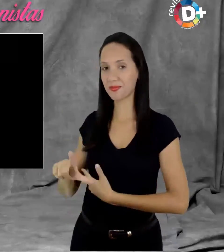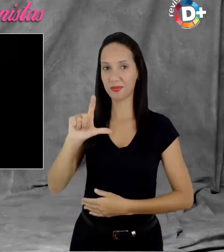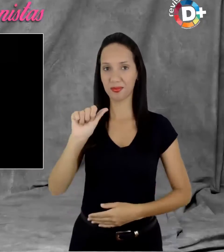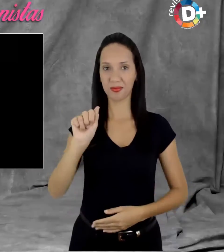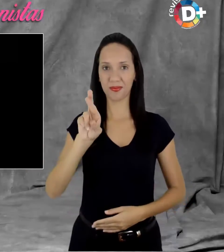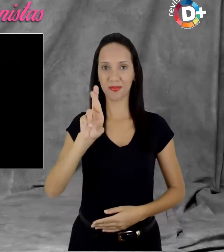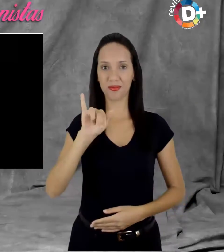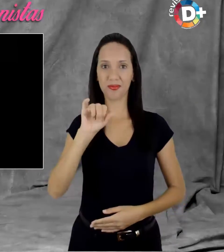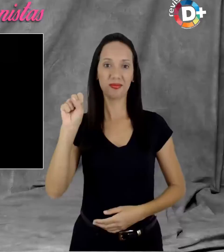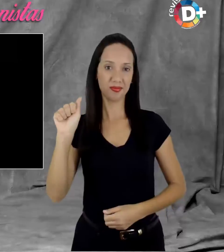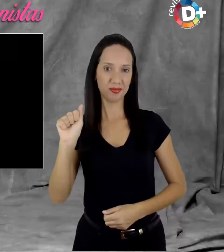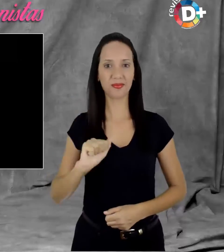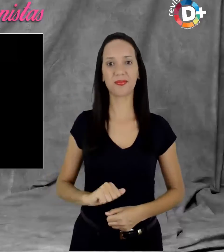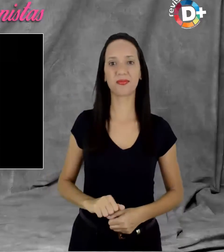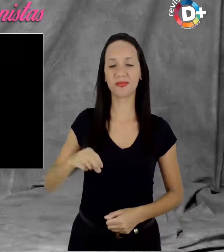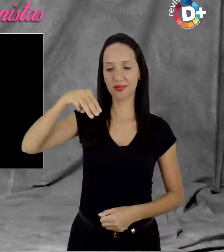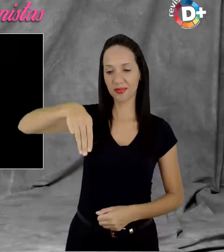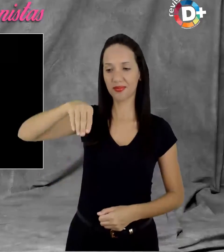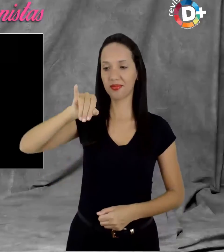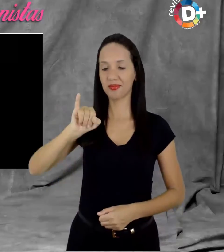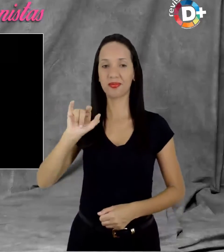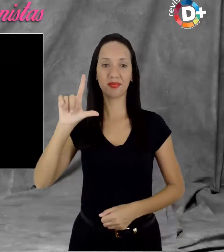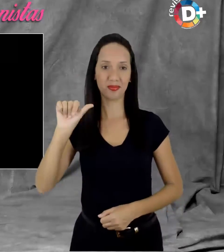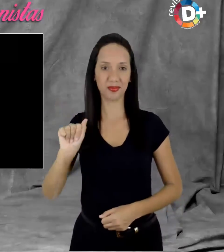Adriana Posse Cabral, Larissa